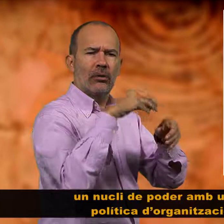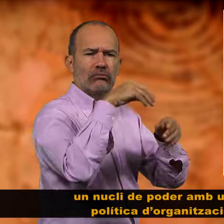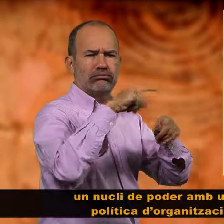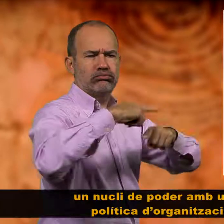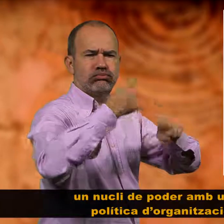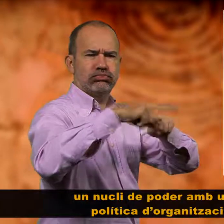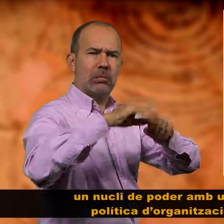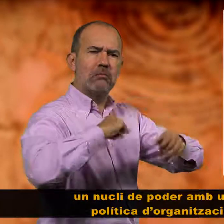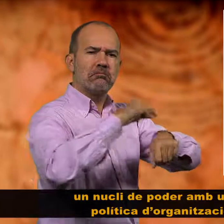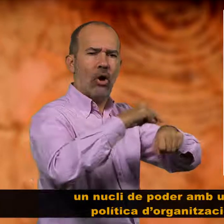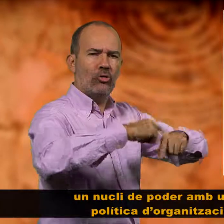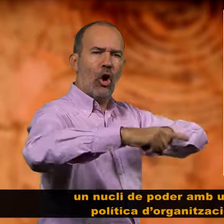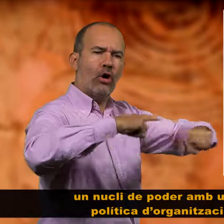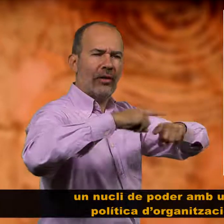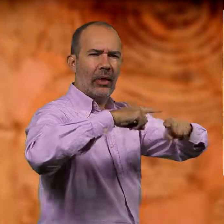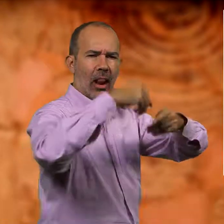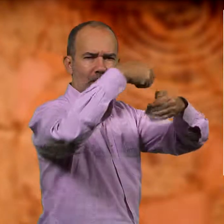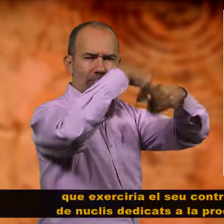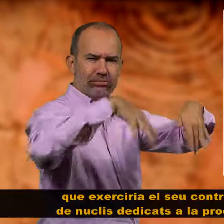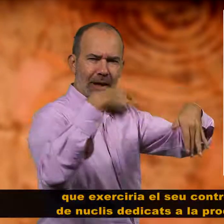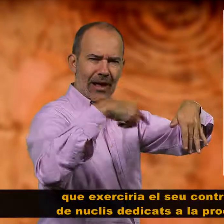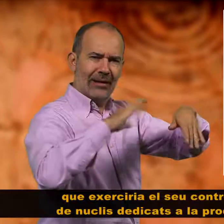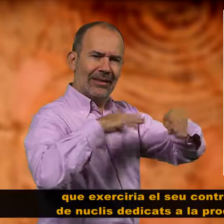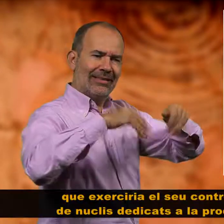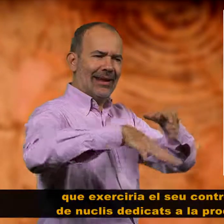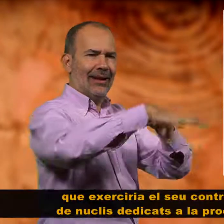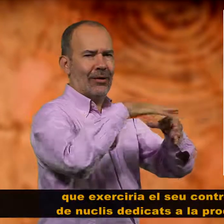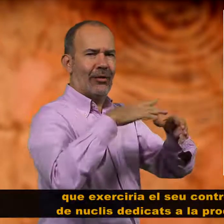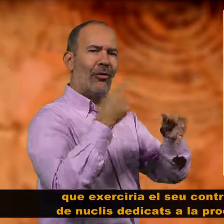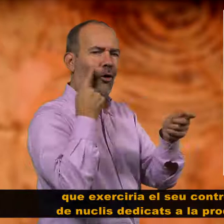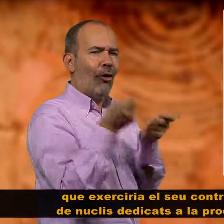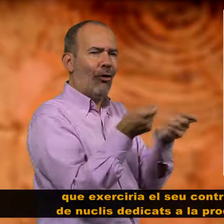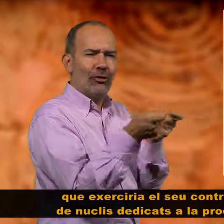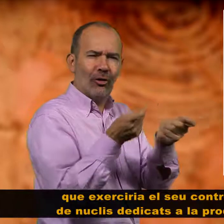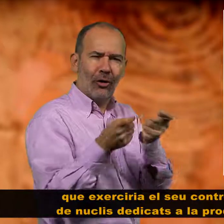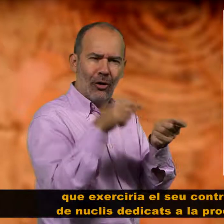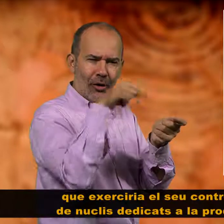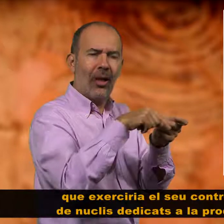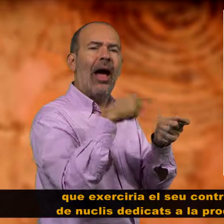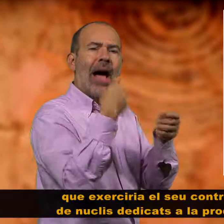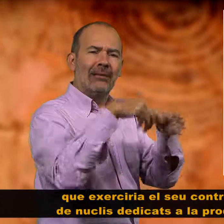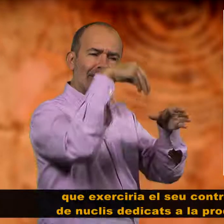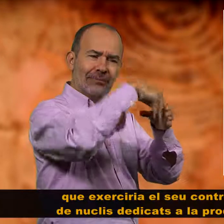d'organització del territori, que exerciria el seu control sobre una sèrie de nuclis dedicats a la producció econòmica.